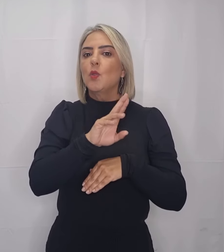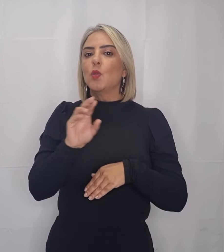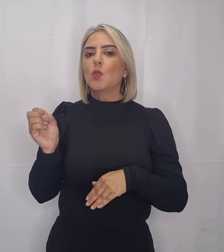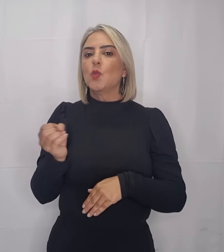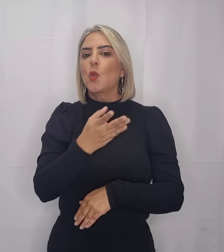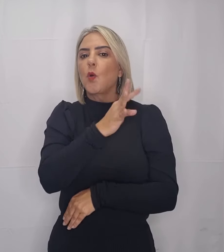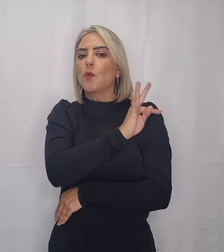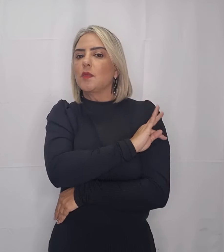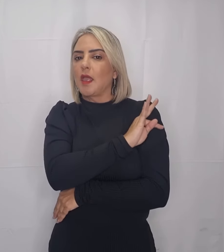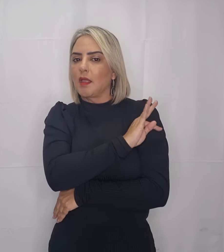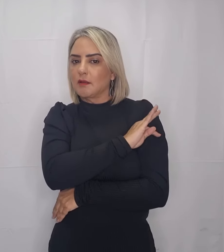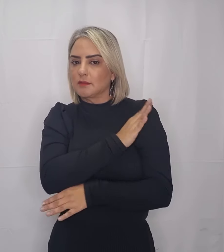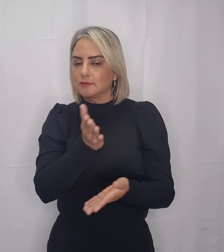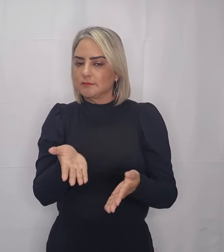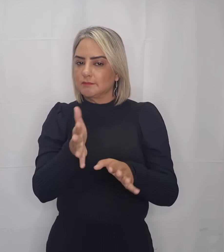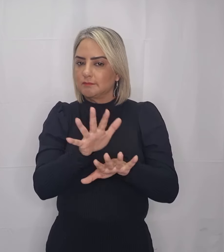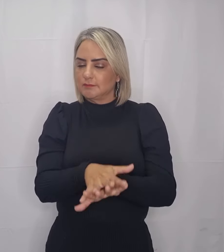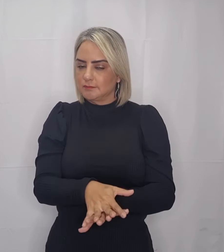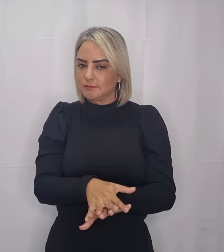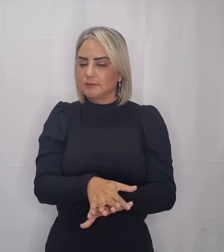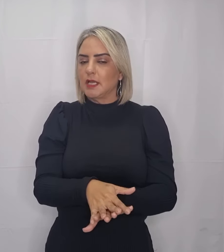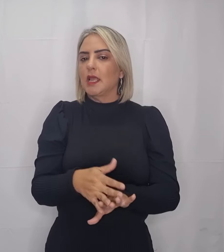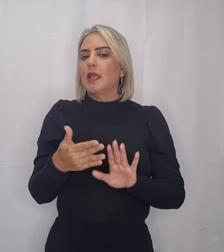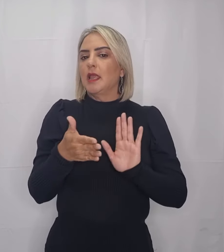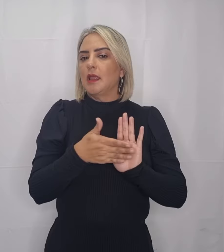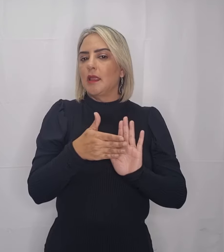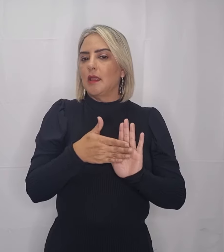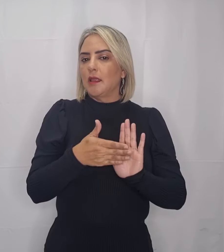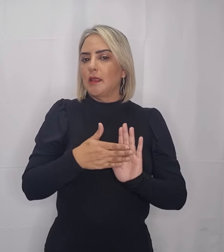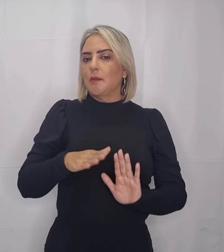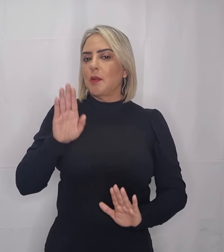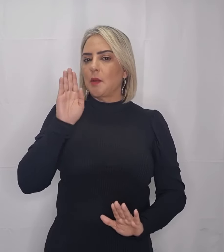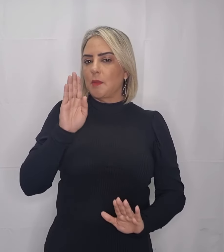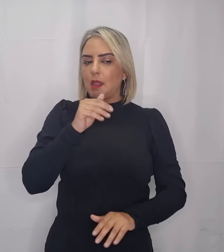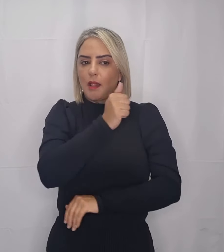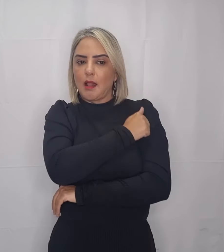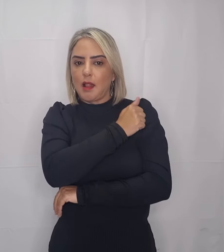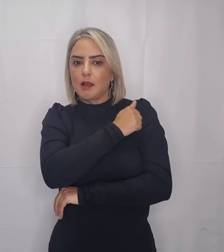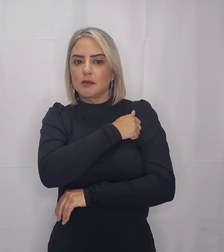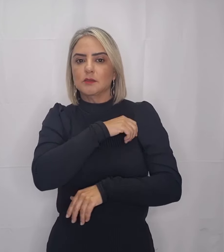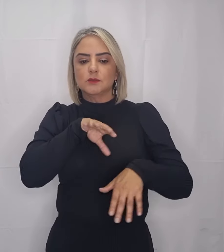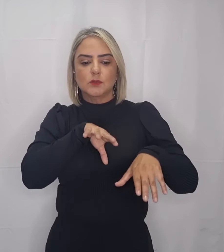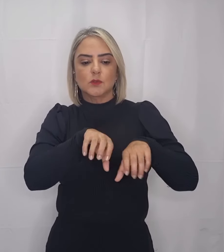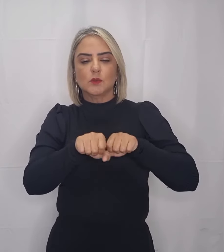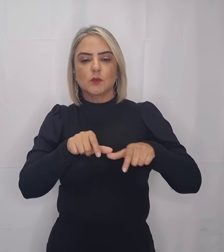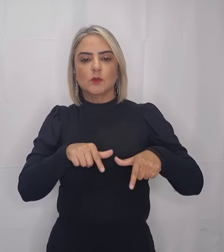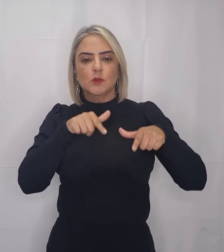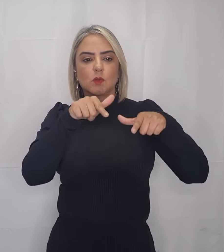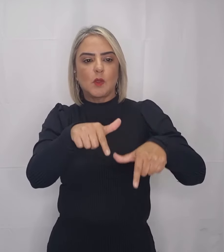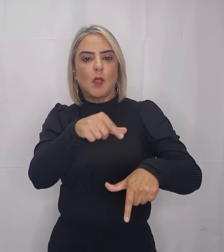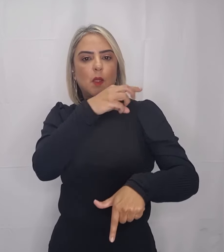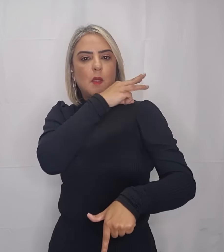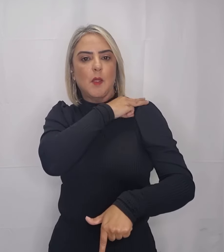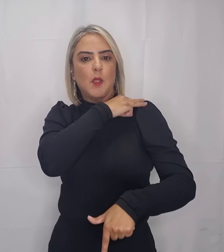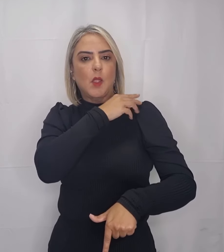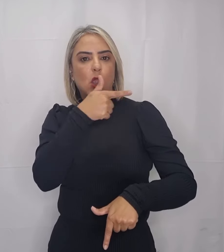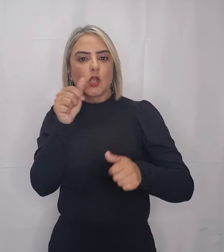integrado, que promete aos estudantes um diploma do ensino médio e outro de técnico.